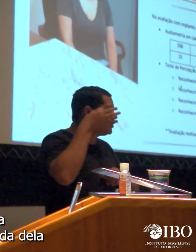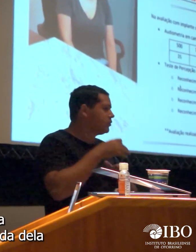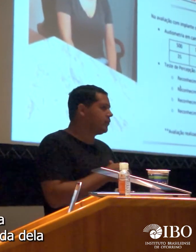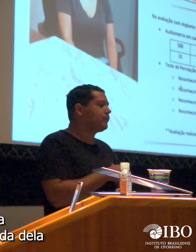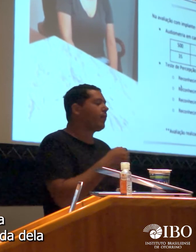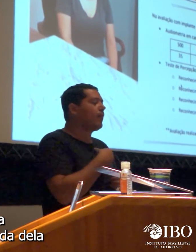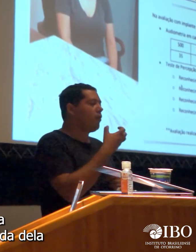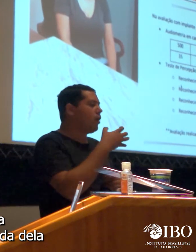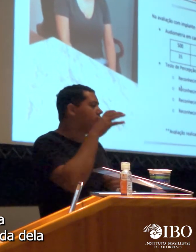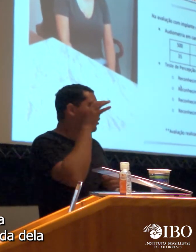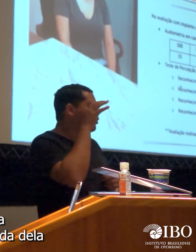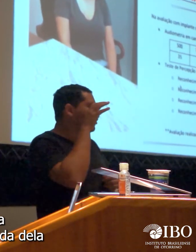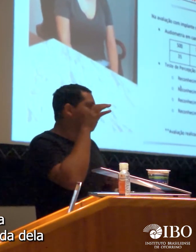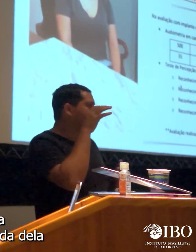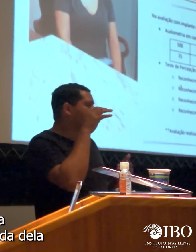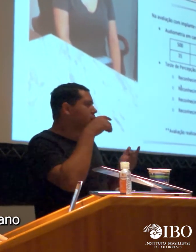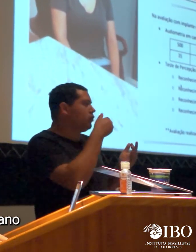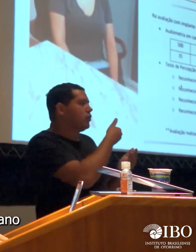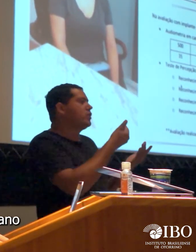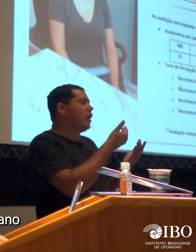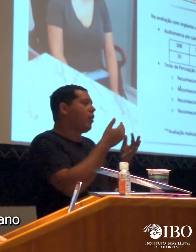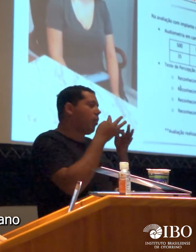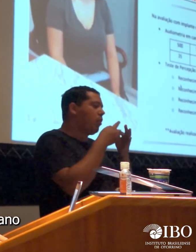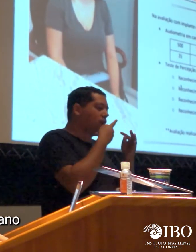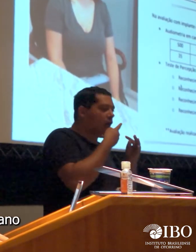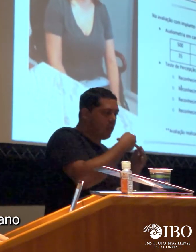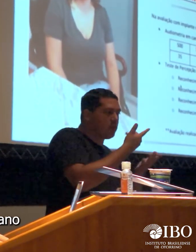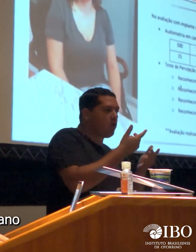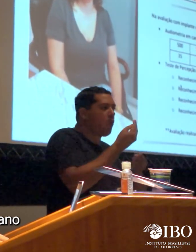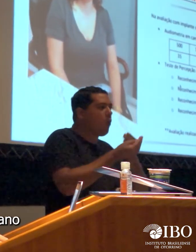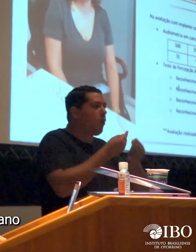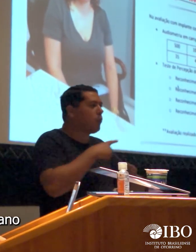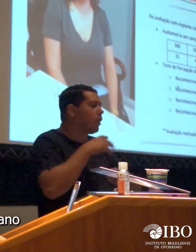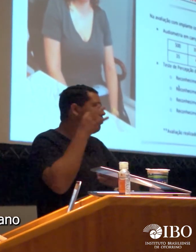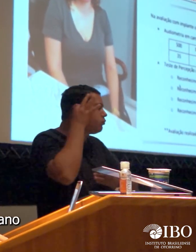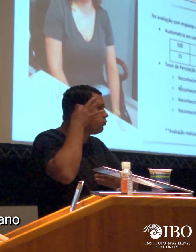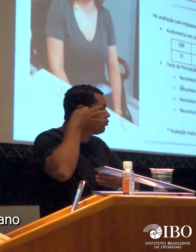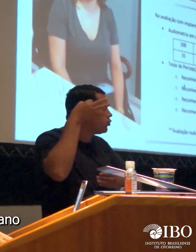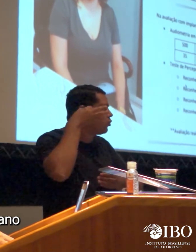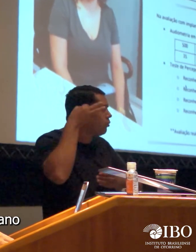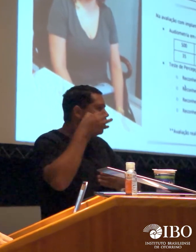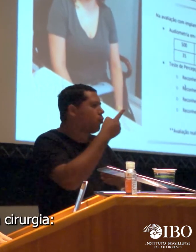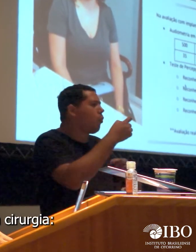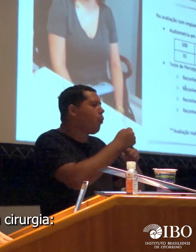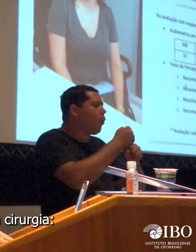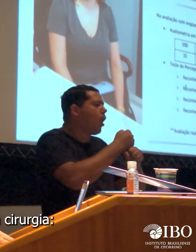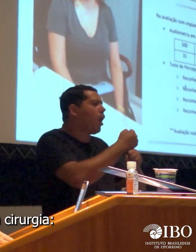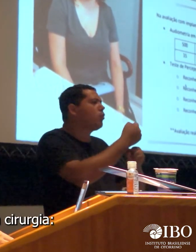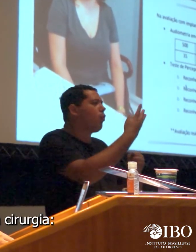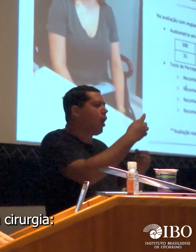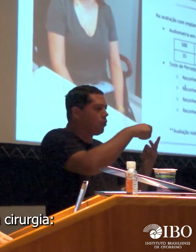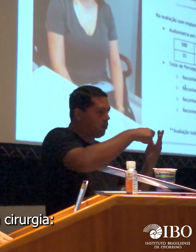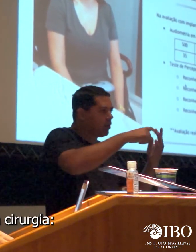queria ouvir da Samara como é que está a qualidade de vida dela e como é que está o zumbido 1 ano e 3 meses, 1 ano e 4